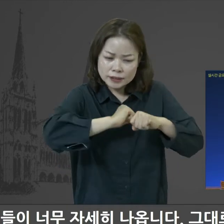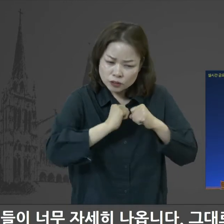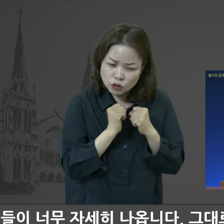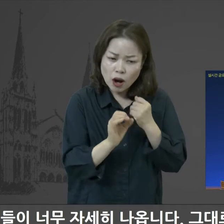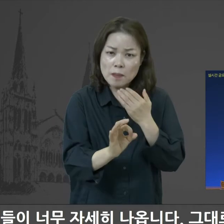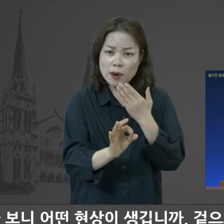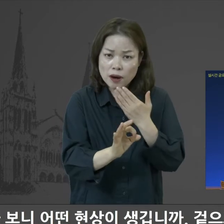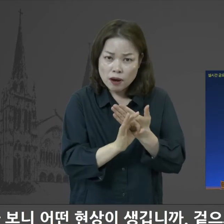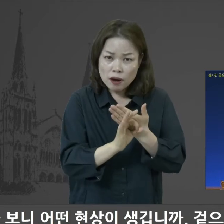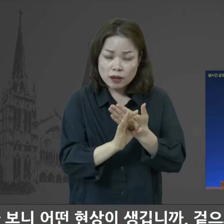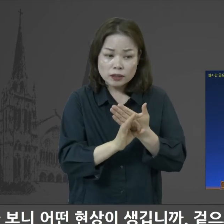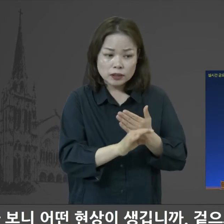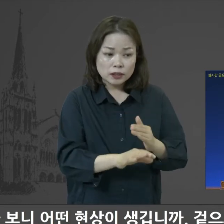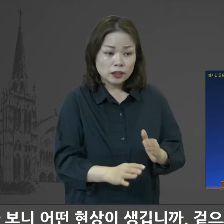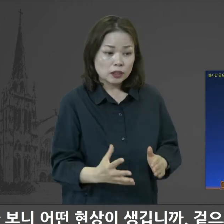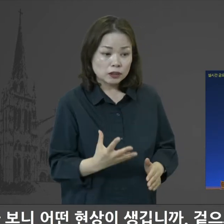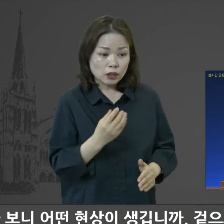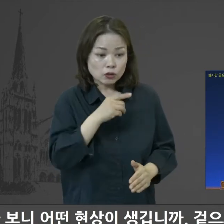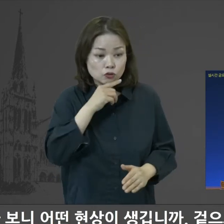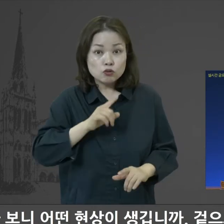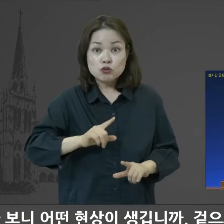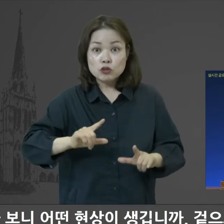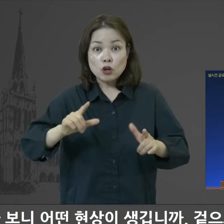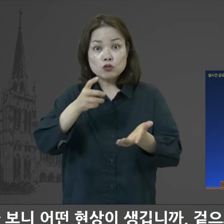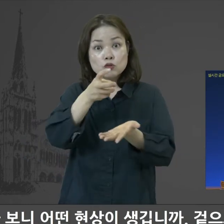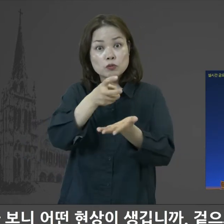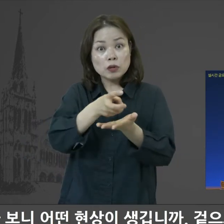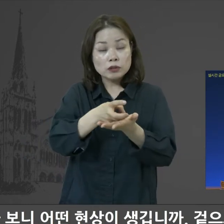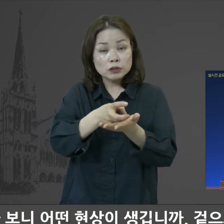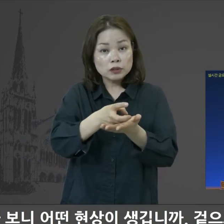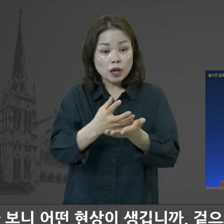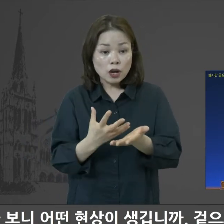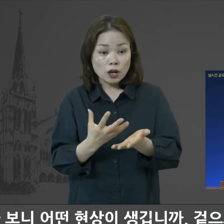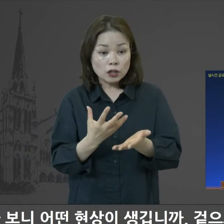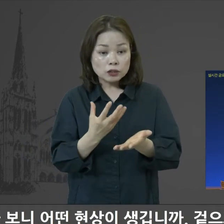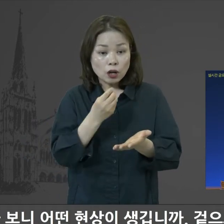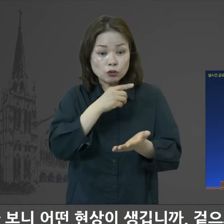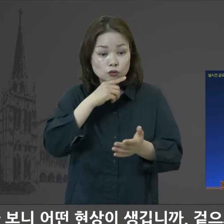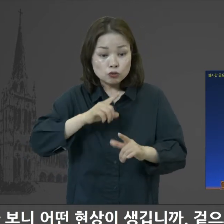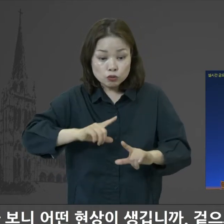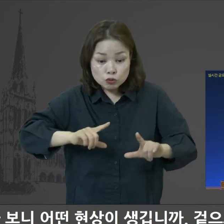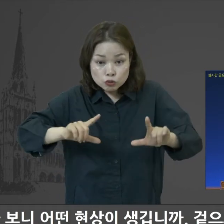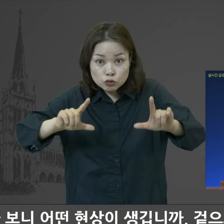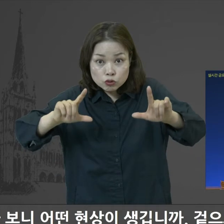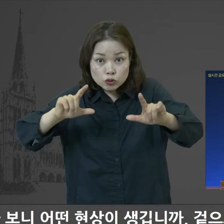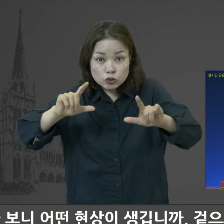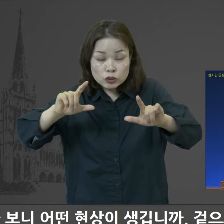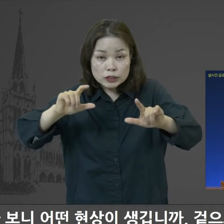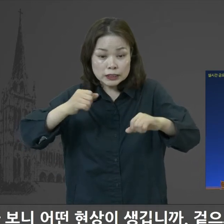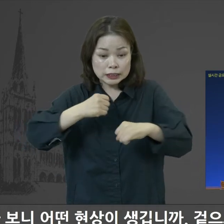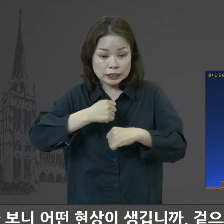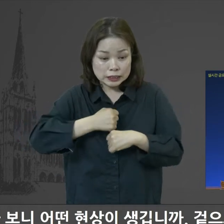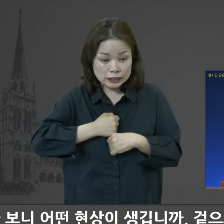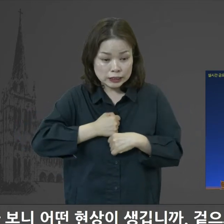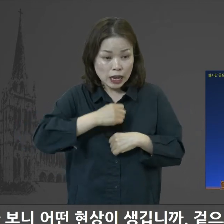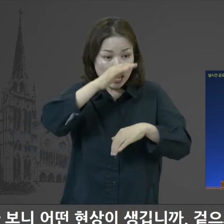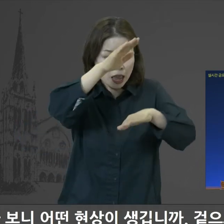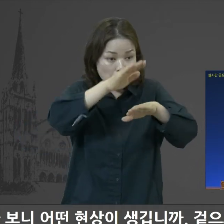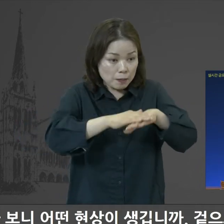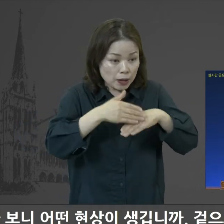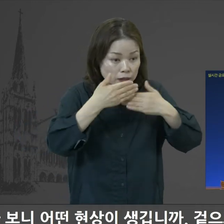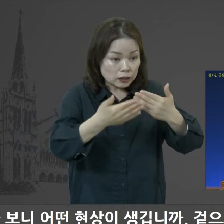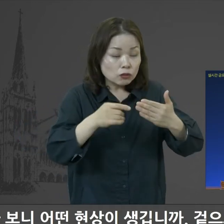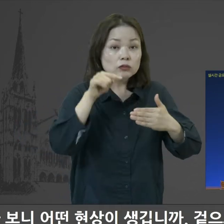지키면 성수주일, 이게 율법이라면, 만약 성수주일이 율법이라면 교회에 앉아서 예배 드리고 나가면 된